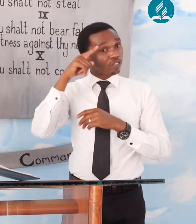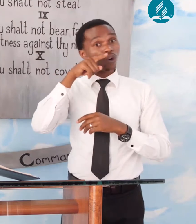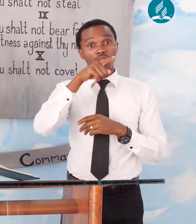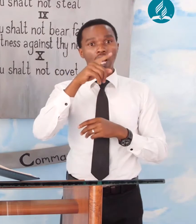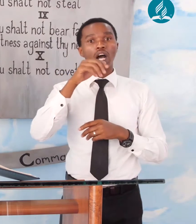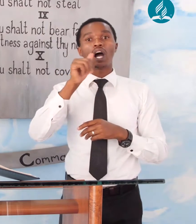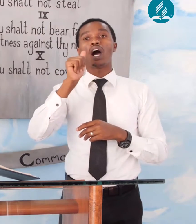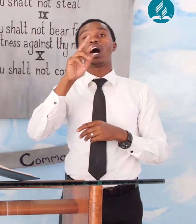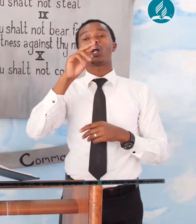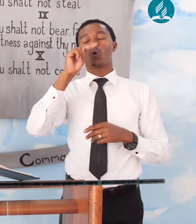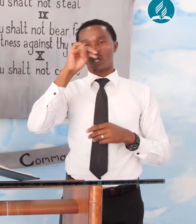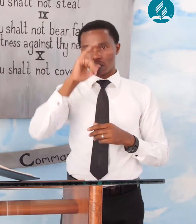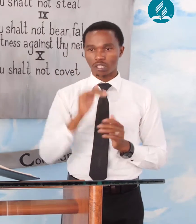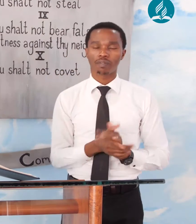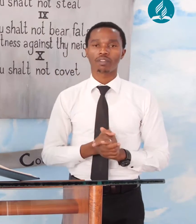kuba ngombwa yuko